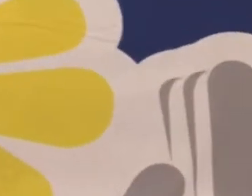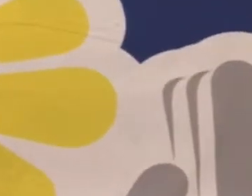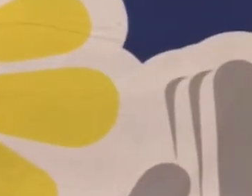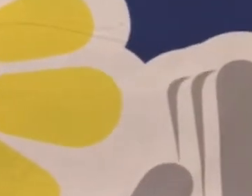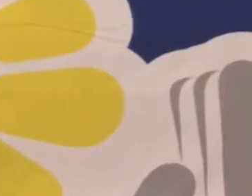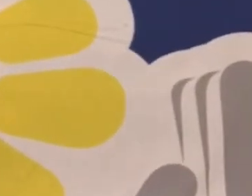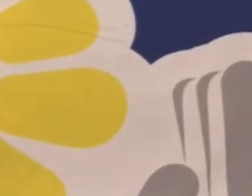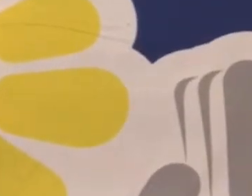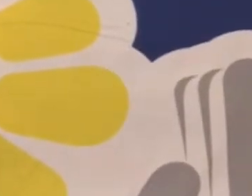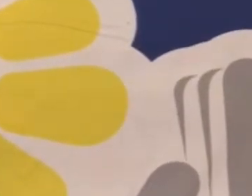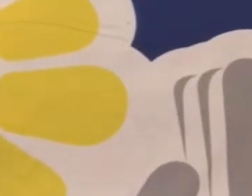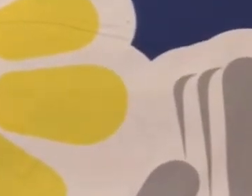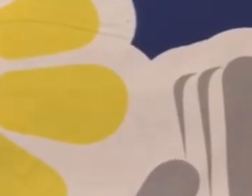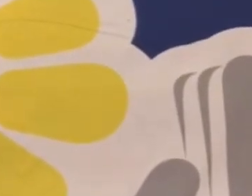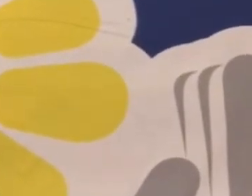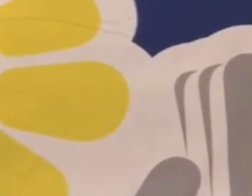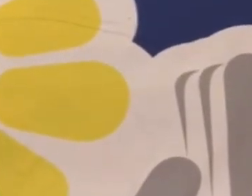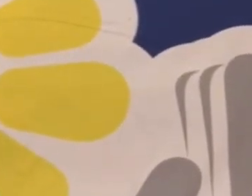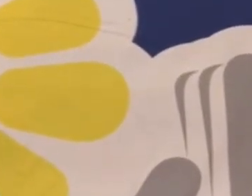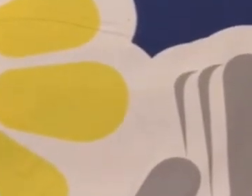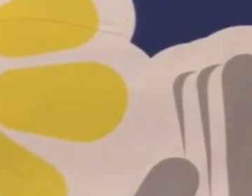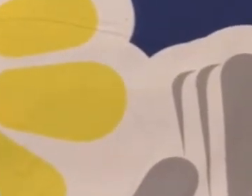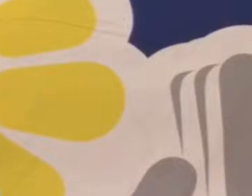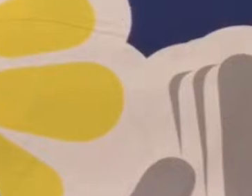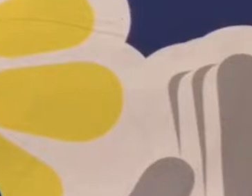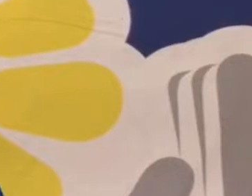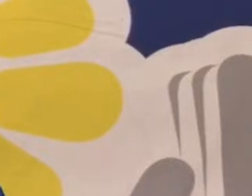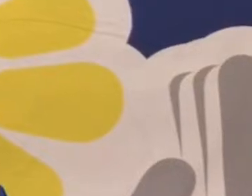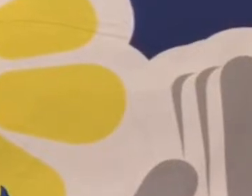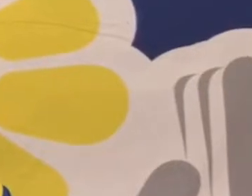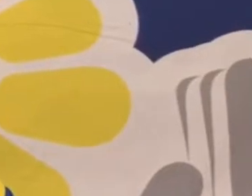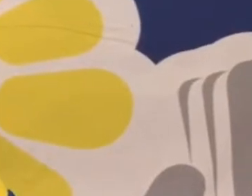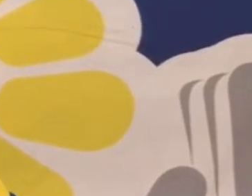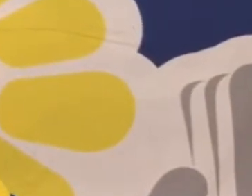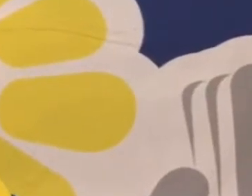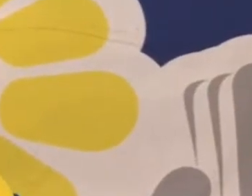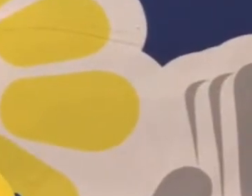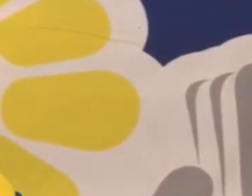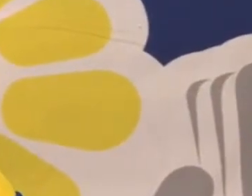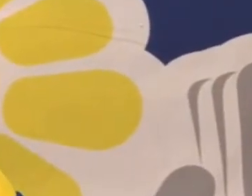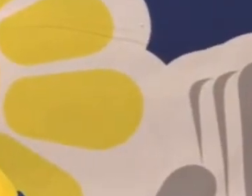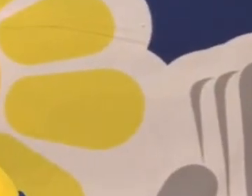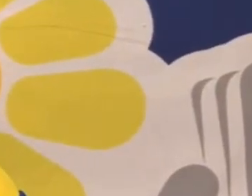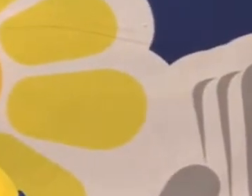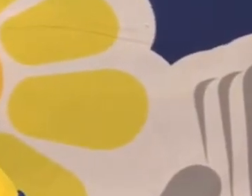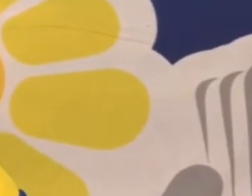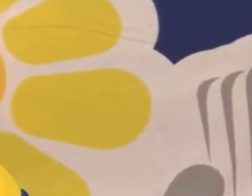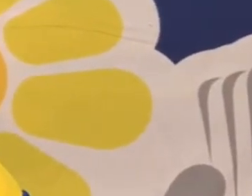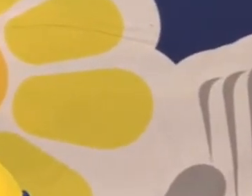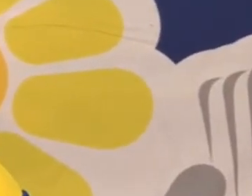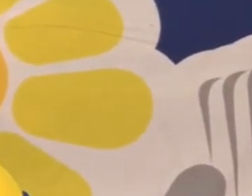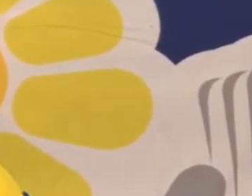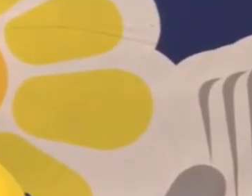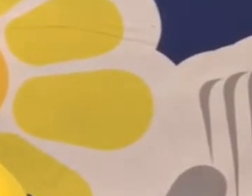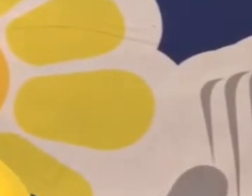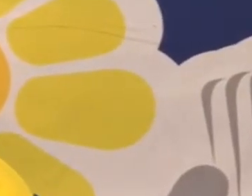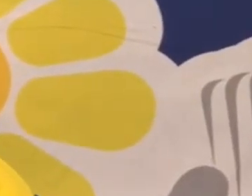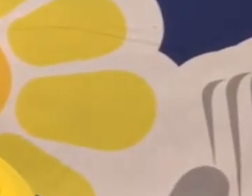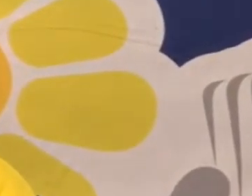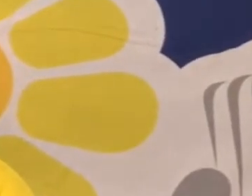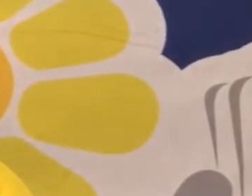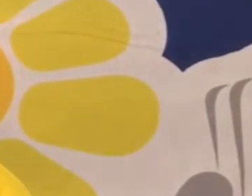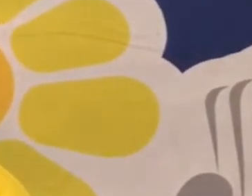Meu nome é Vitor, sou narrador do Atlético, e o Atlético está na Clantialha com Jonas. Jonas toca para